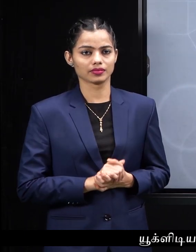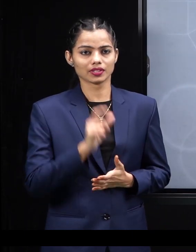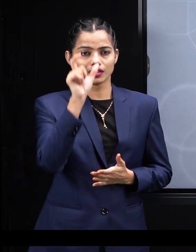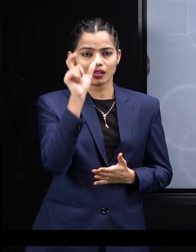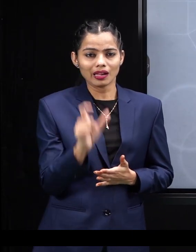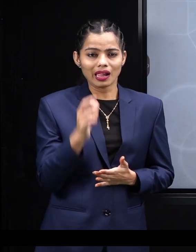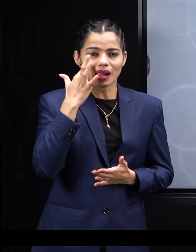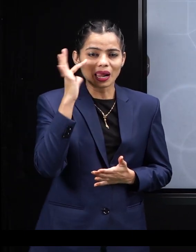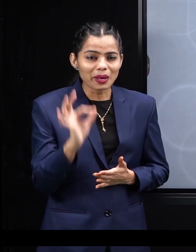முக்கிய வார்த்தைகள்: